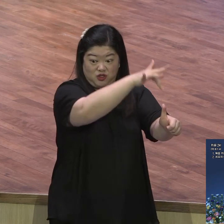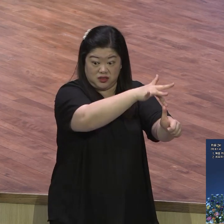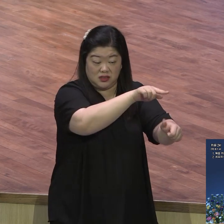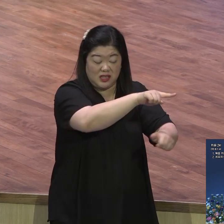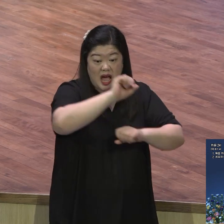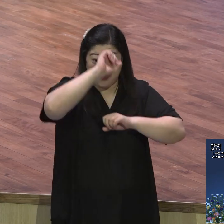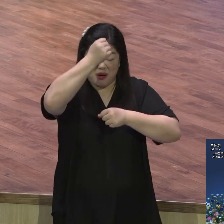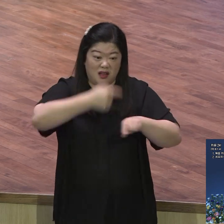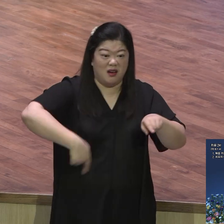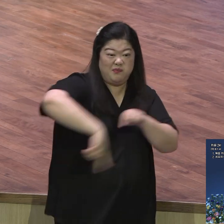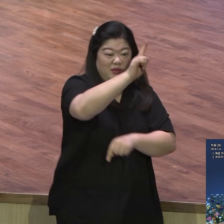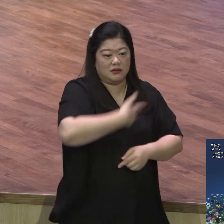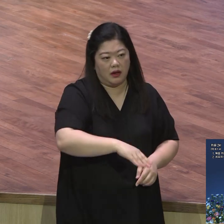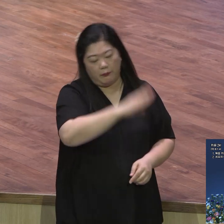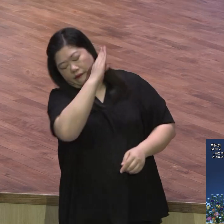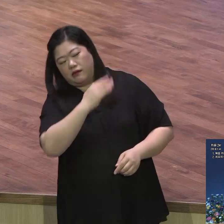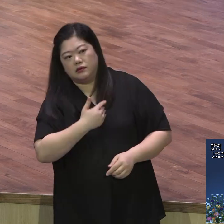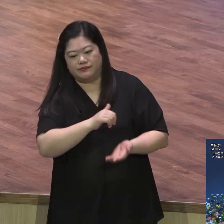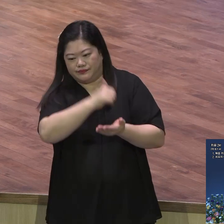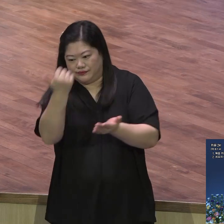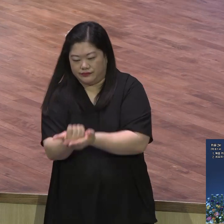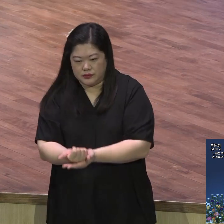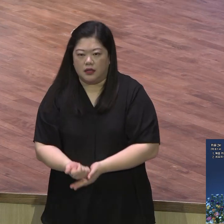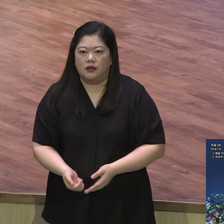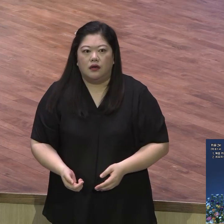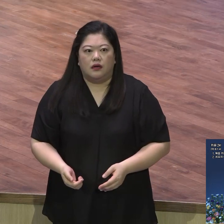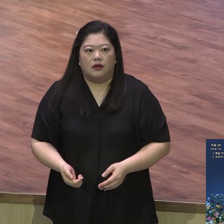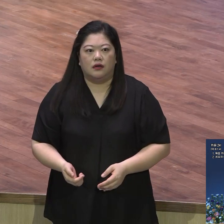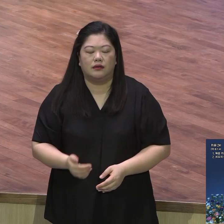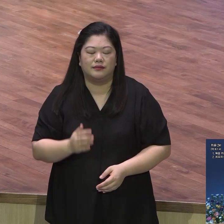안 믿으면서 뭐 떠드나 이 말이지 믿지도 않으면서